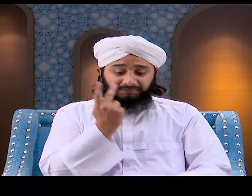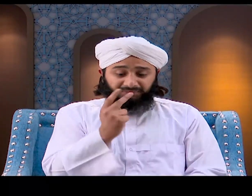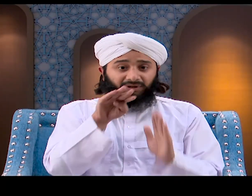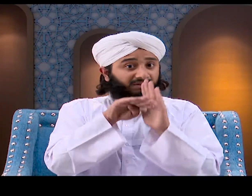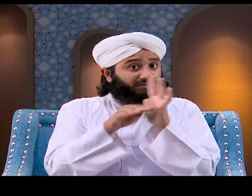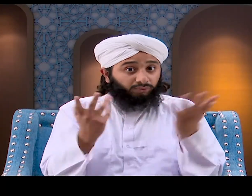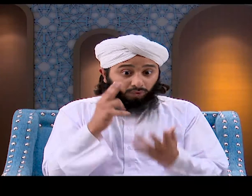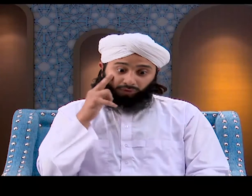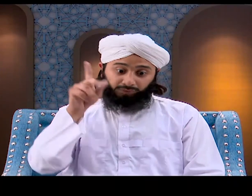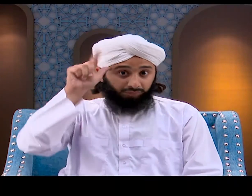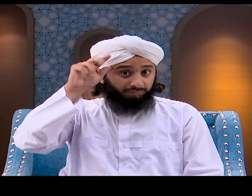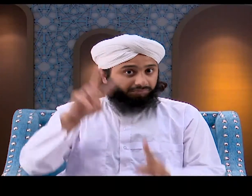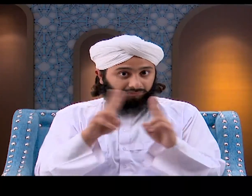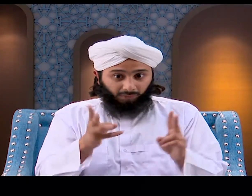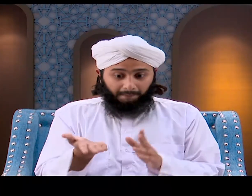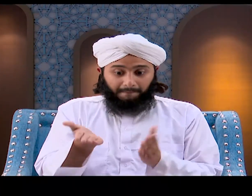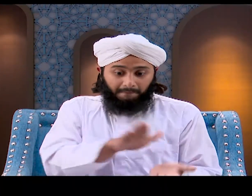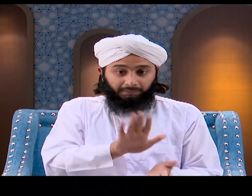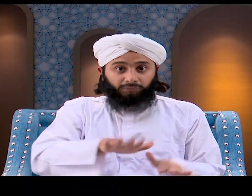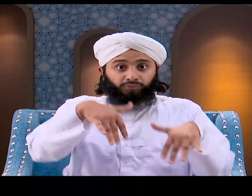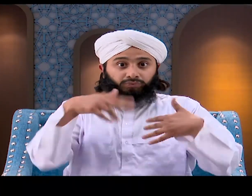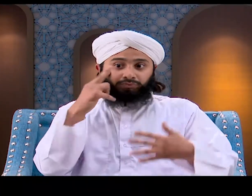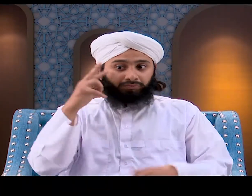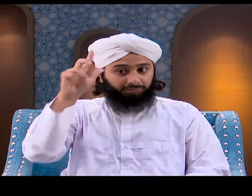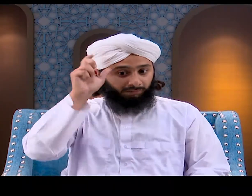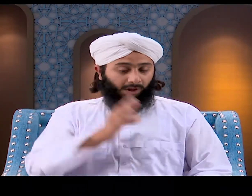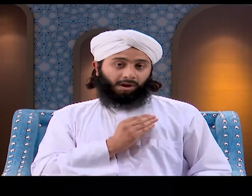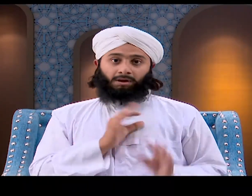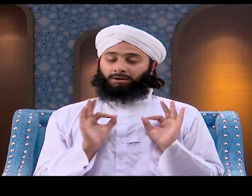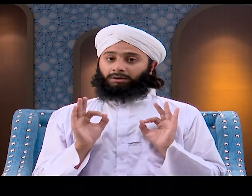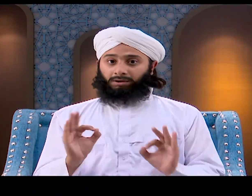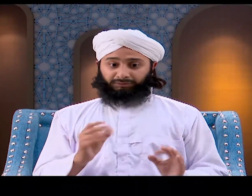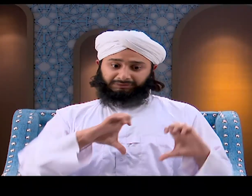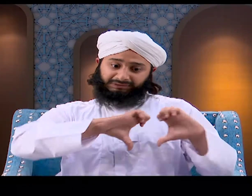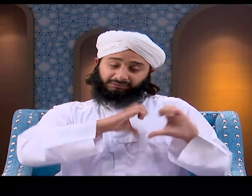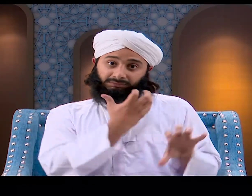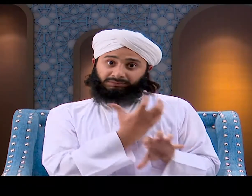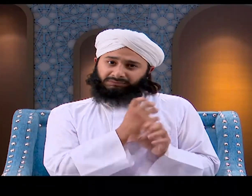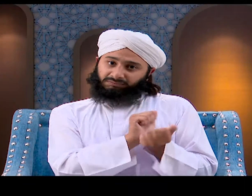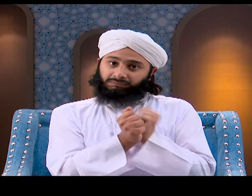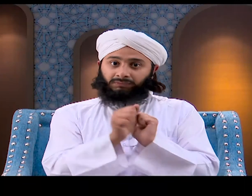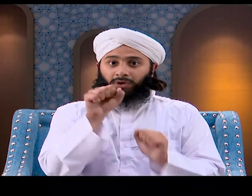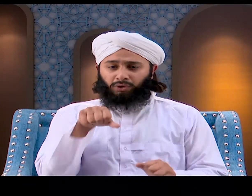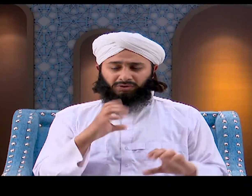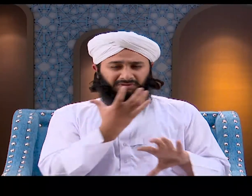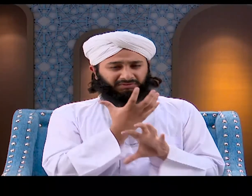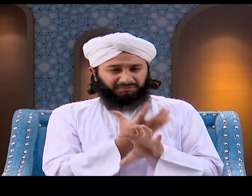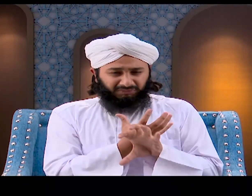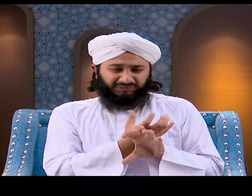کے بعد اٹھنے سے عبرت لیا کرو. یہ ہے دل کی سختی کا اصل علاج. دل پر میل چڑھ گئی ہو، دل گناہوں پر